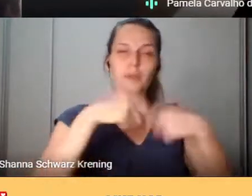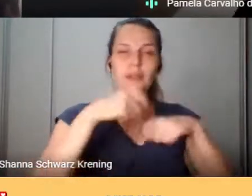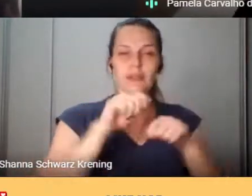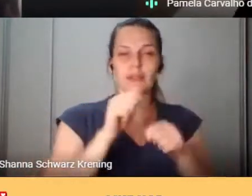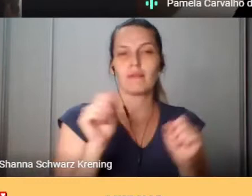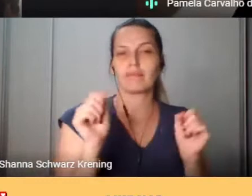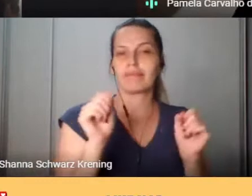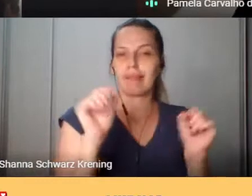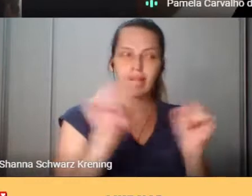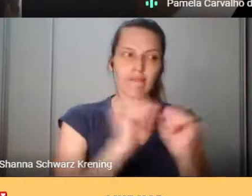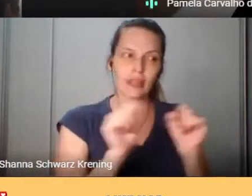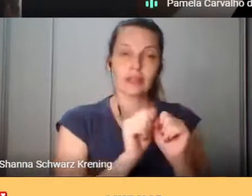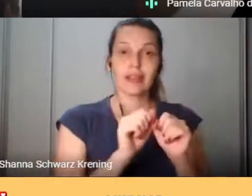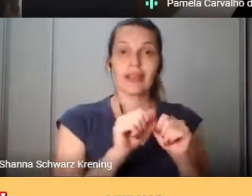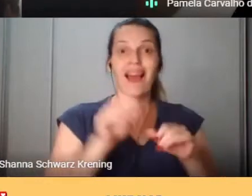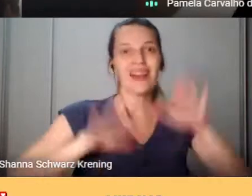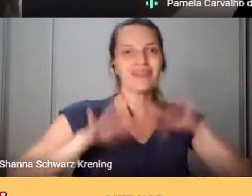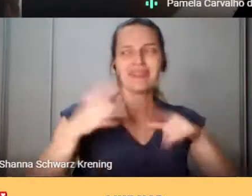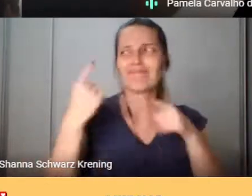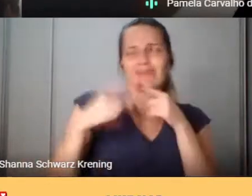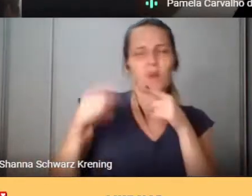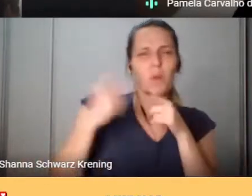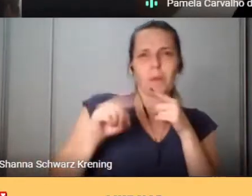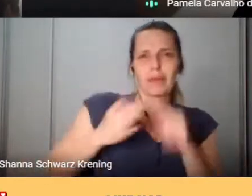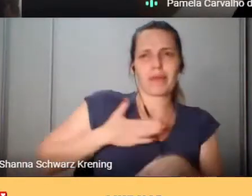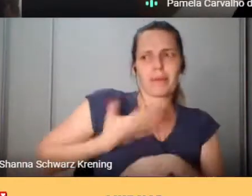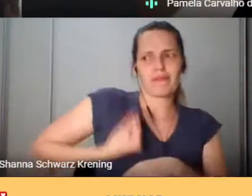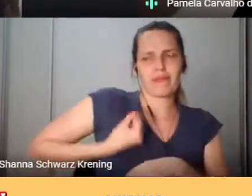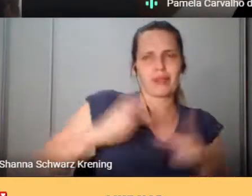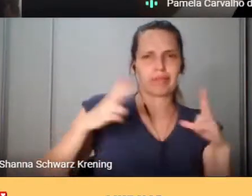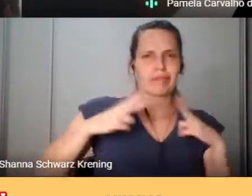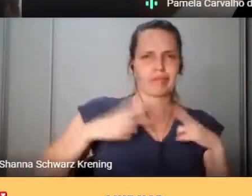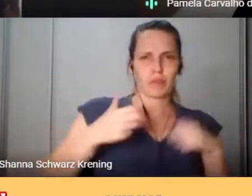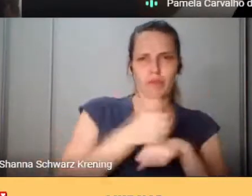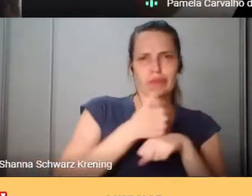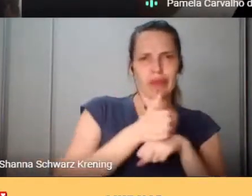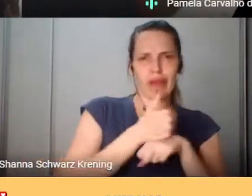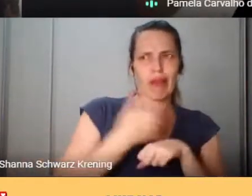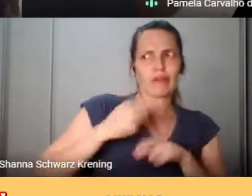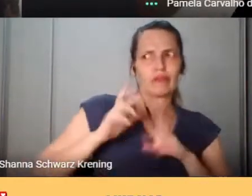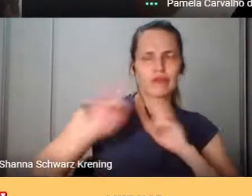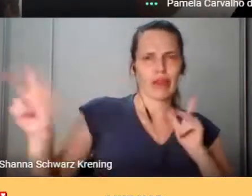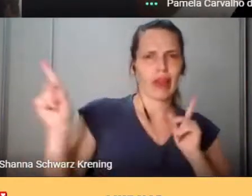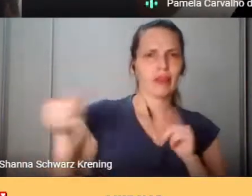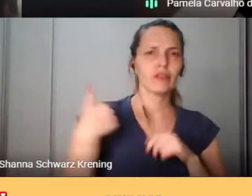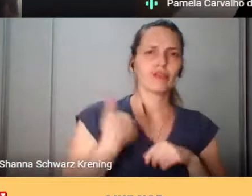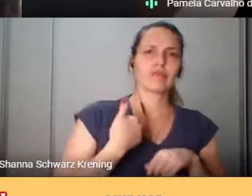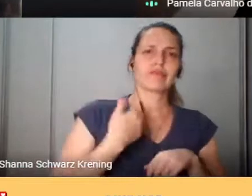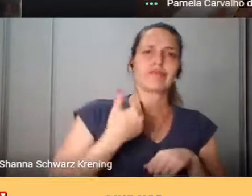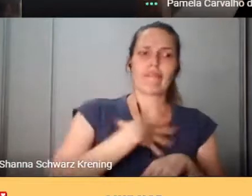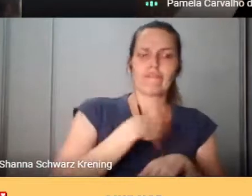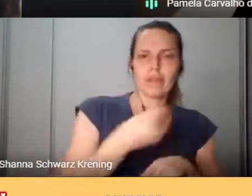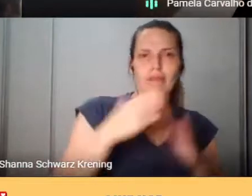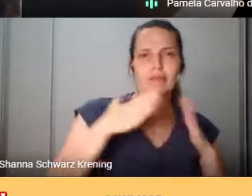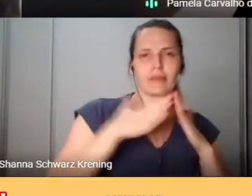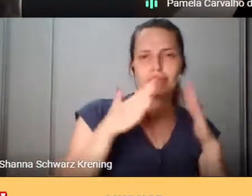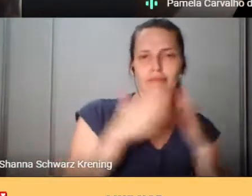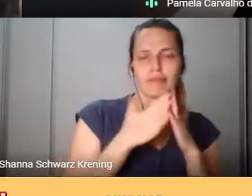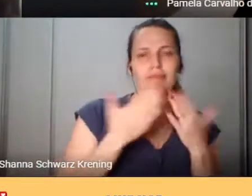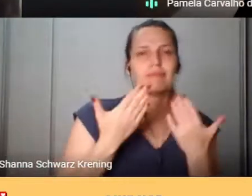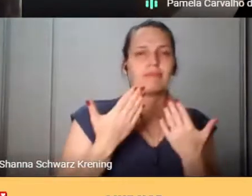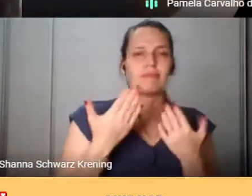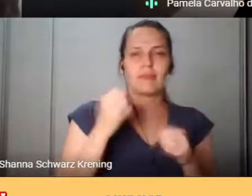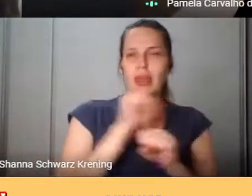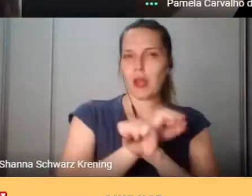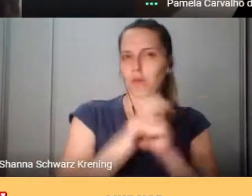realidade de cada um, ou na vida profissional, ou a gente tem filho em casa e não tem como desligar todos